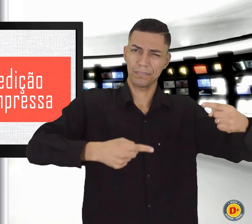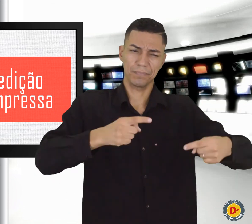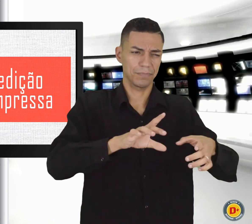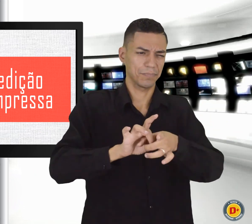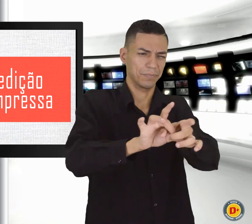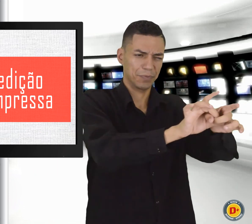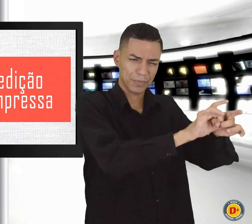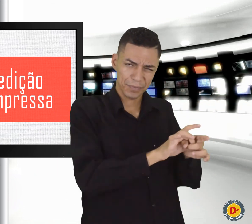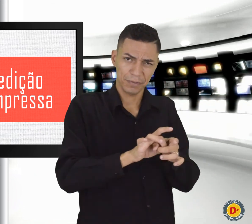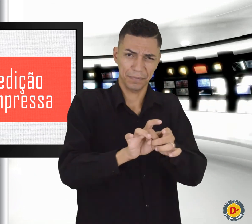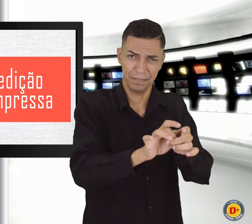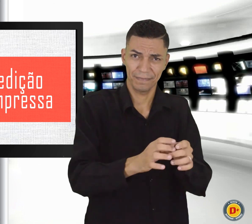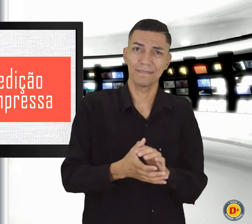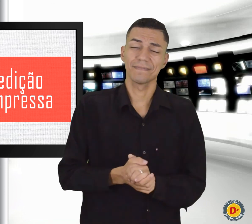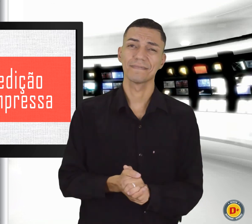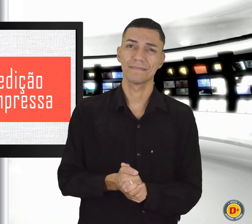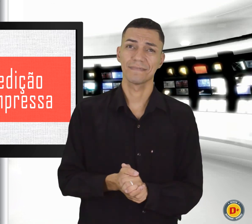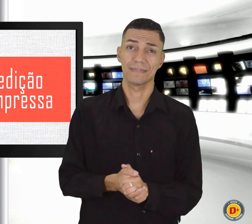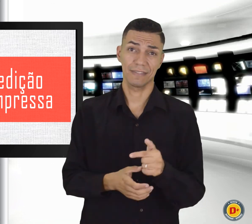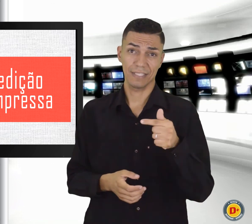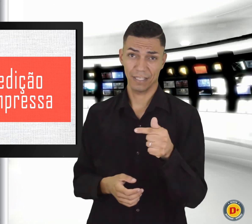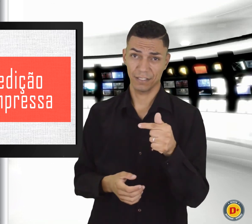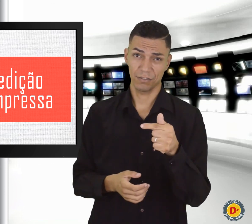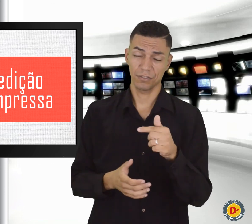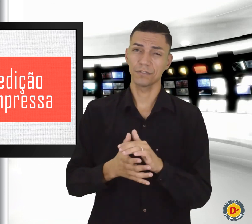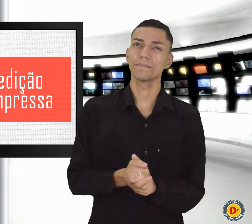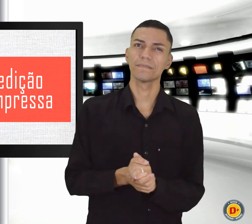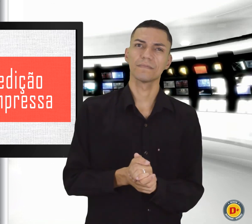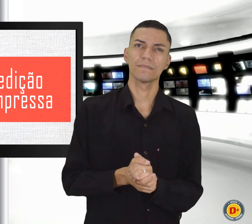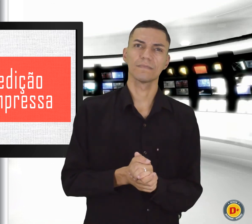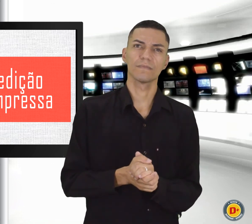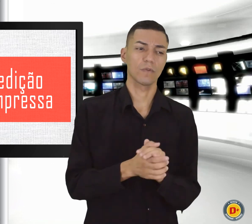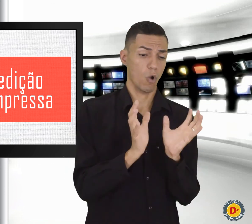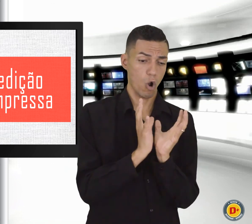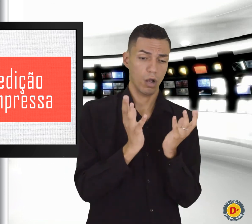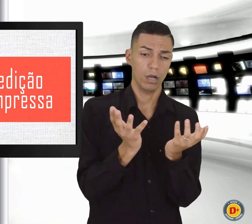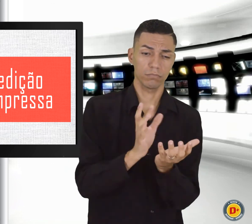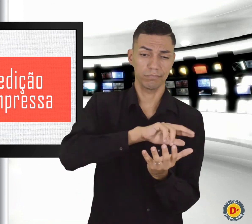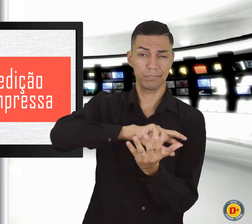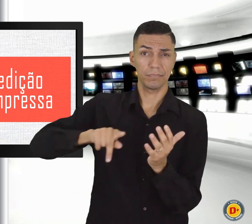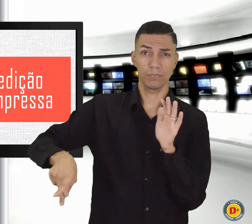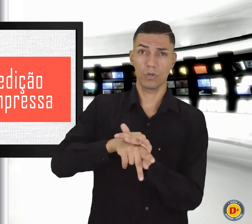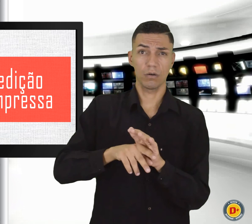Possibilidade de participação de organizações da sociedade civil. A divulgação